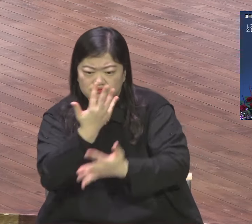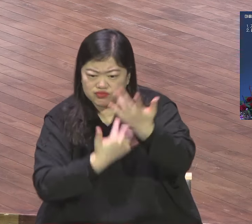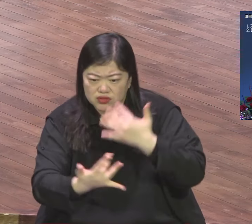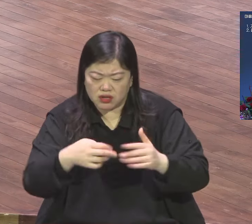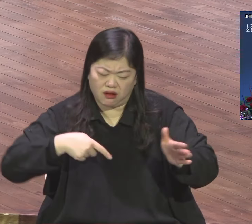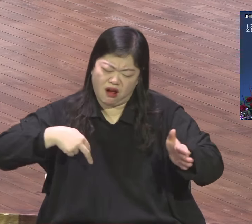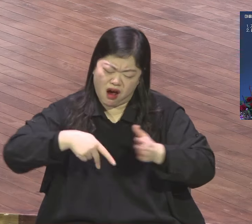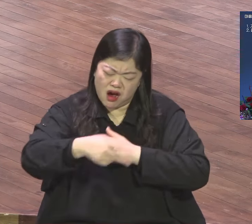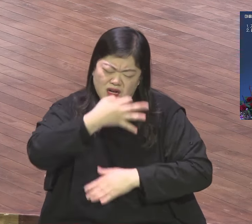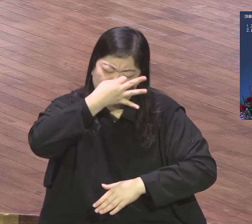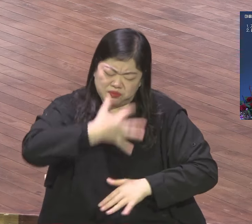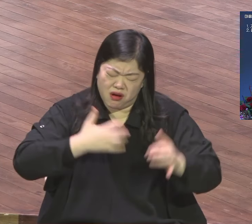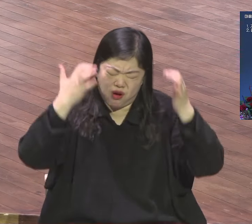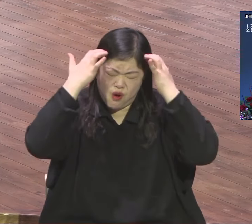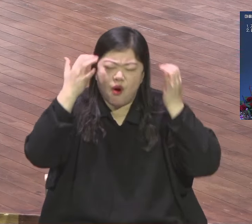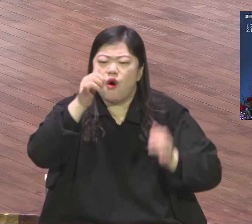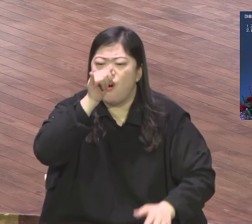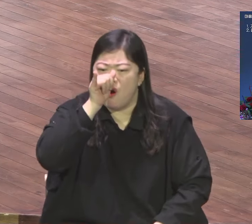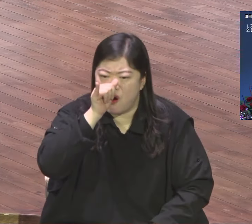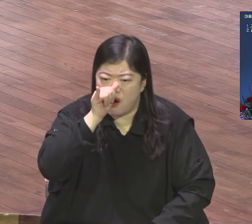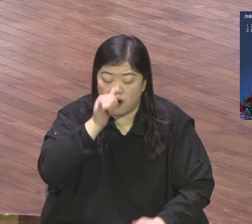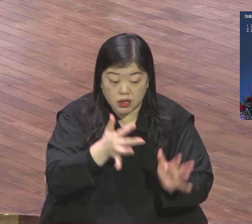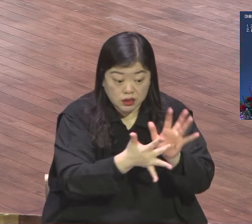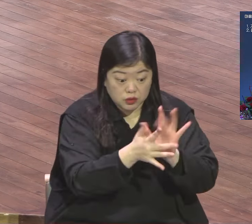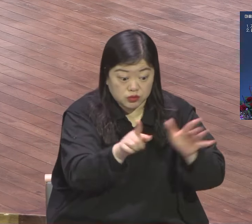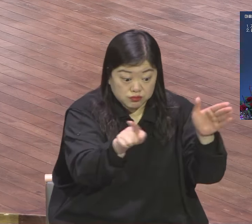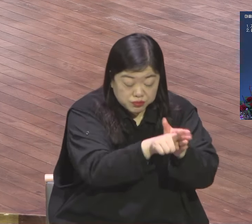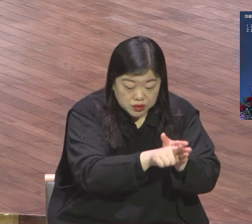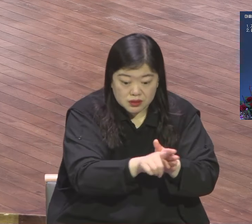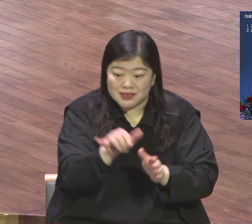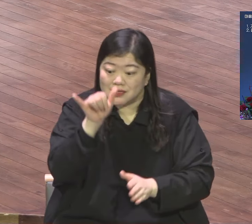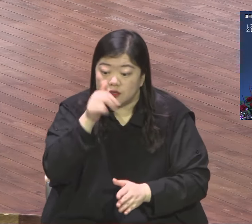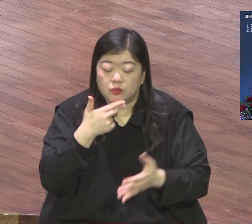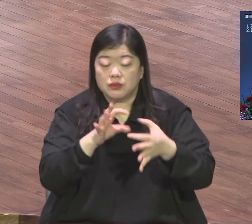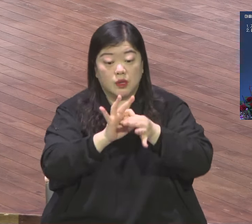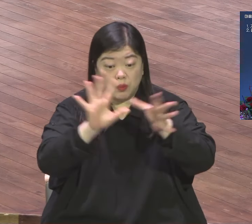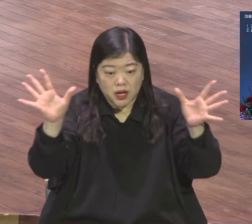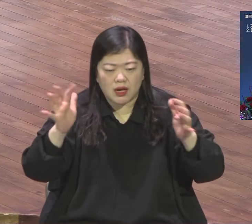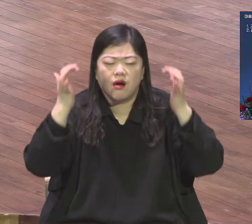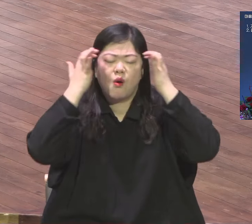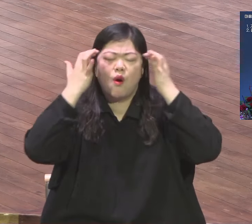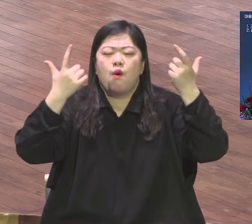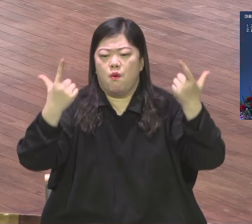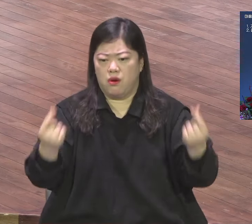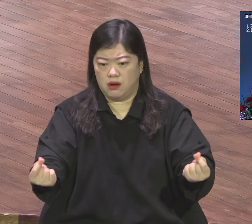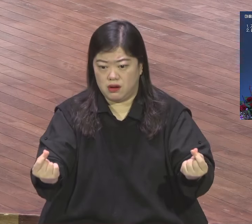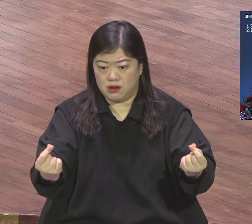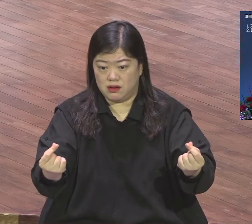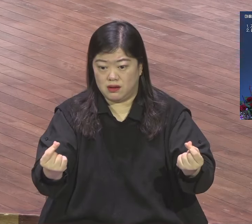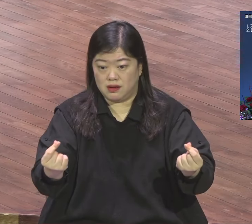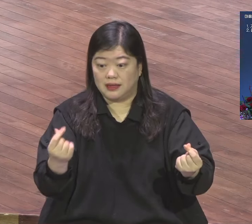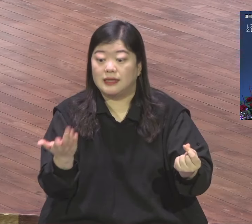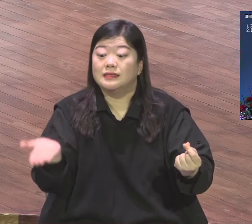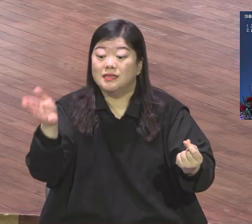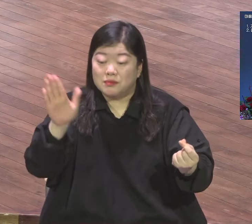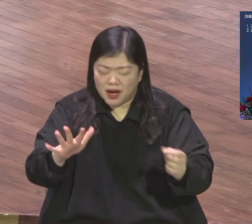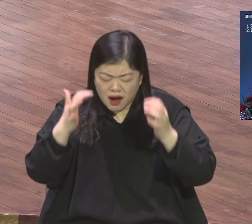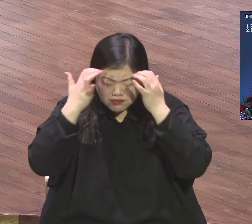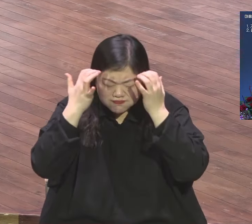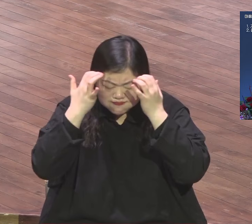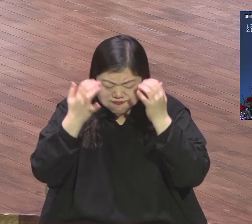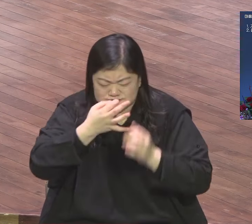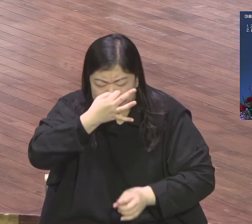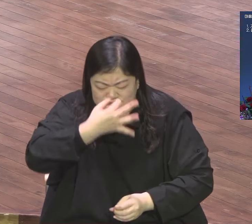시간표가 있습니다. 똑같이 있습니다. 불신자나 신자나. 그러나 분명한 사실은 그 상황